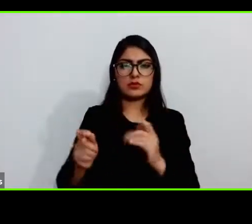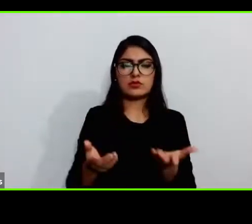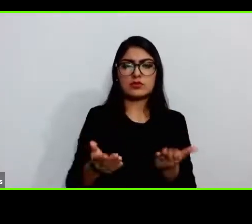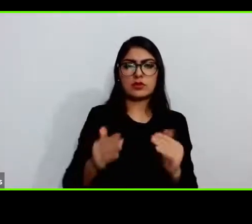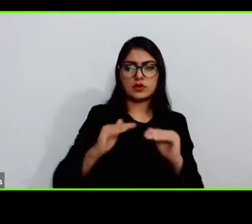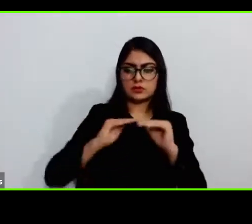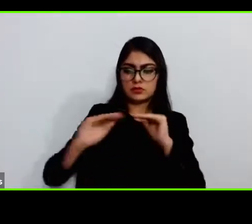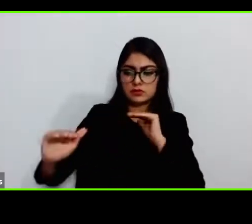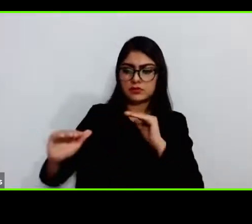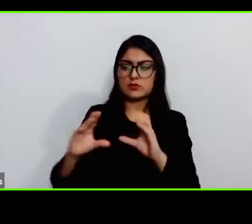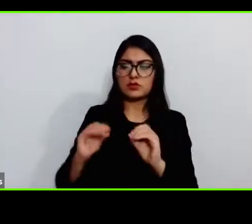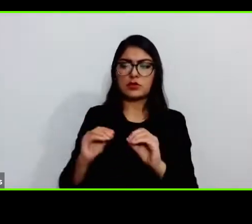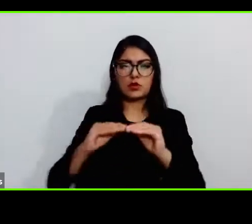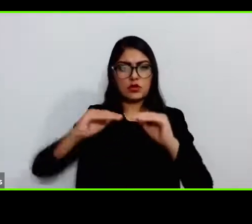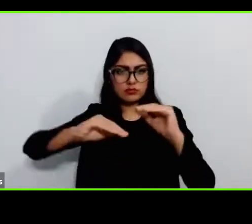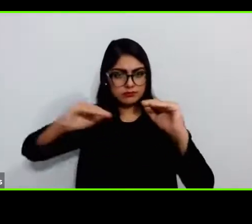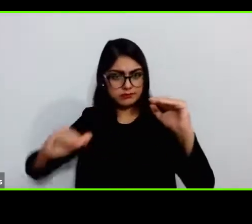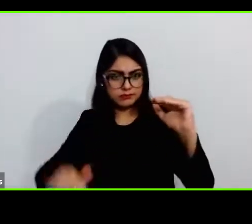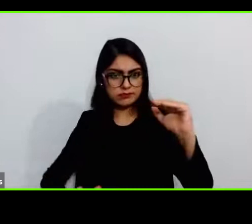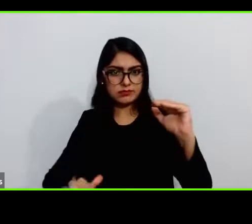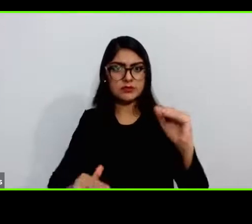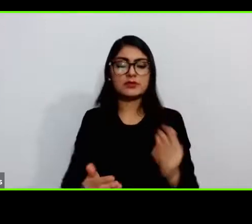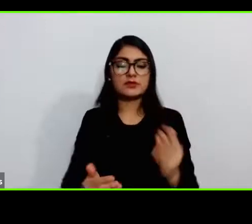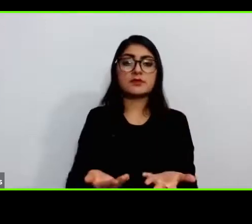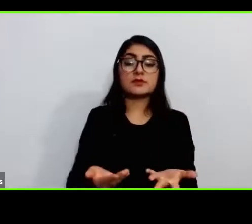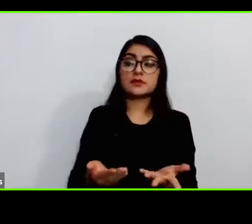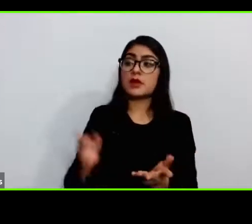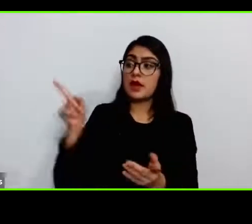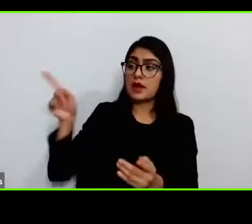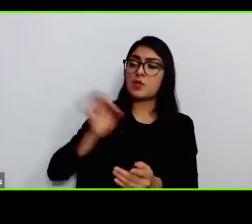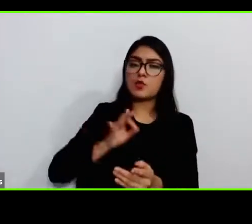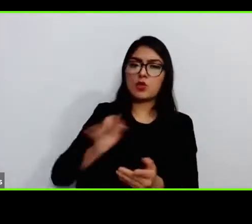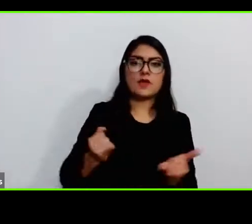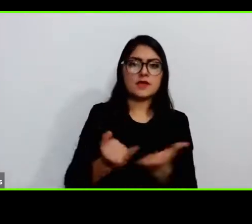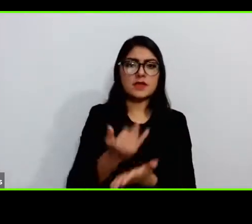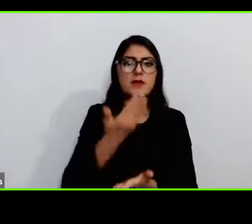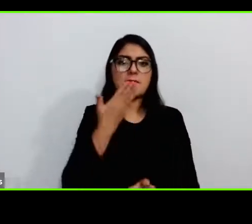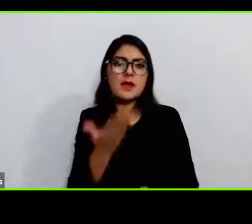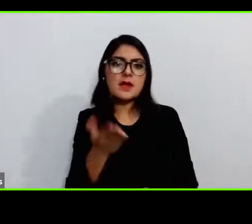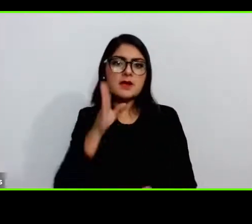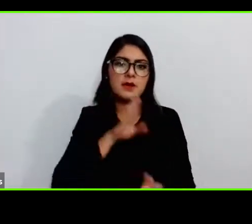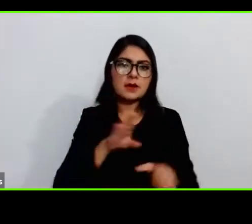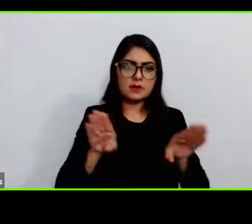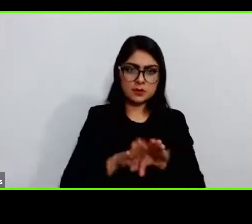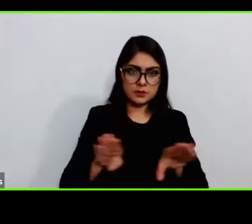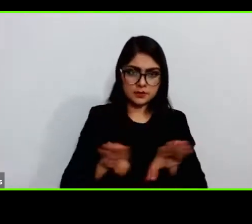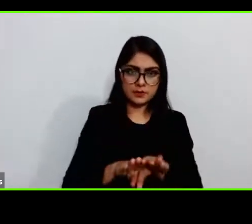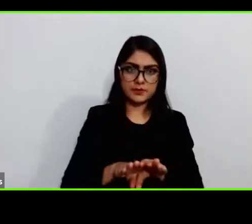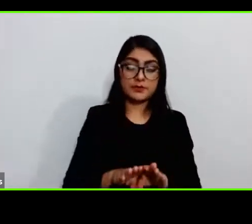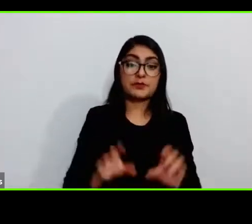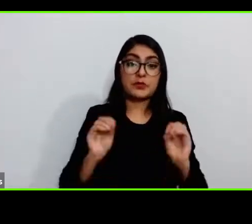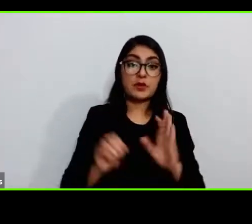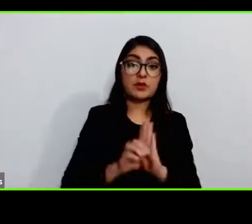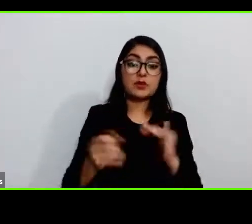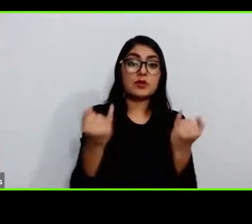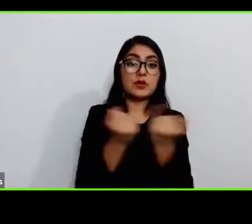poder. Pero también pueden plantear, como ha dicho la Suprema Corte en varias ocasiones, la violación, por ejemplo, de garantías institucionales. ¿Qué es una